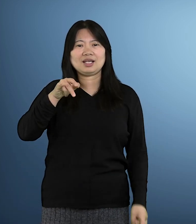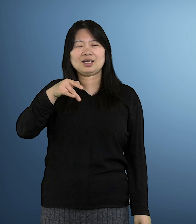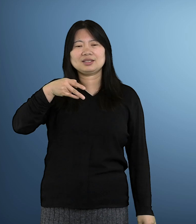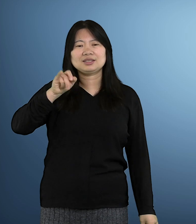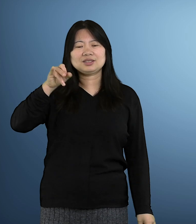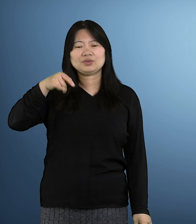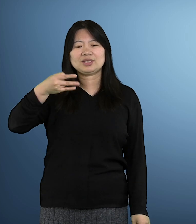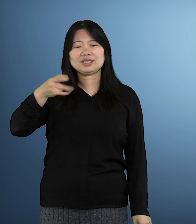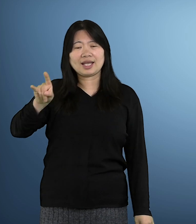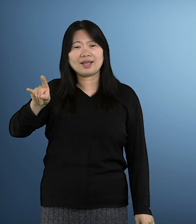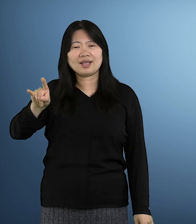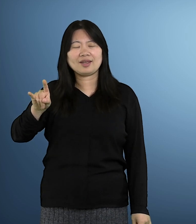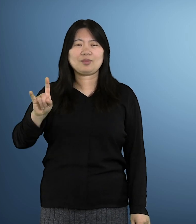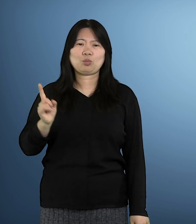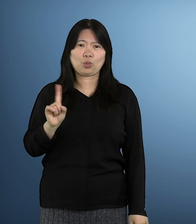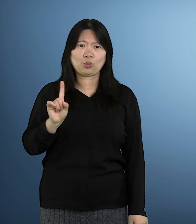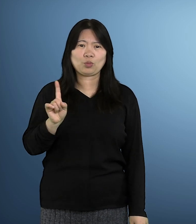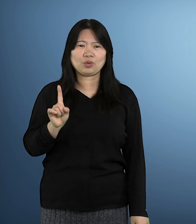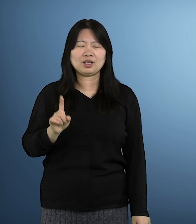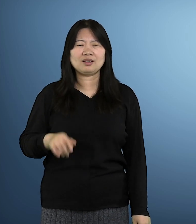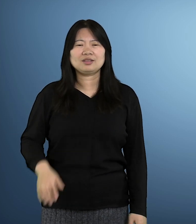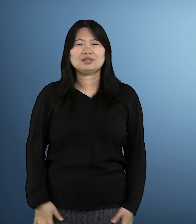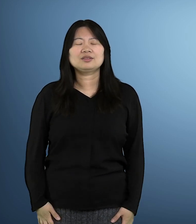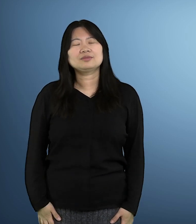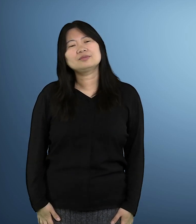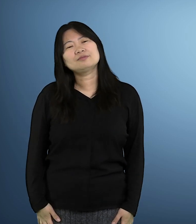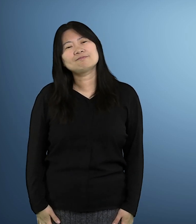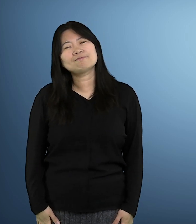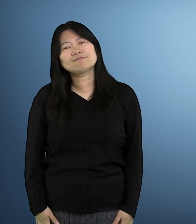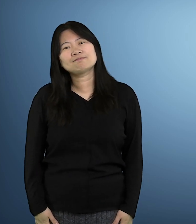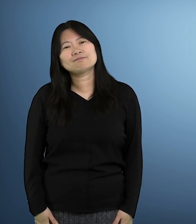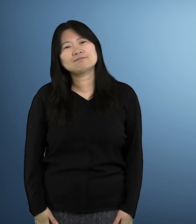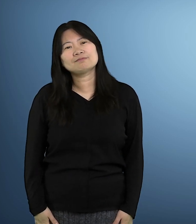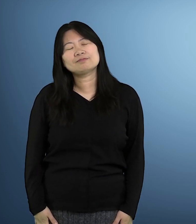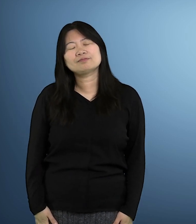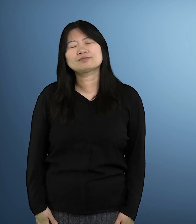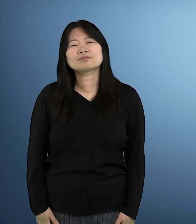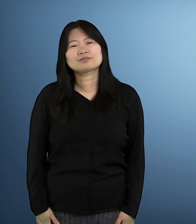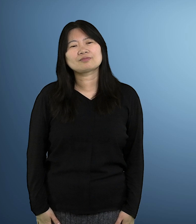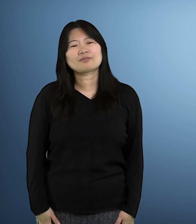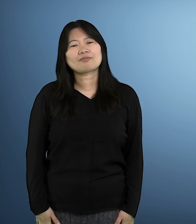시위대는 간단히 얘기해서 수경사,